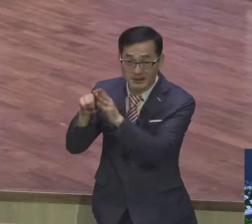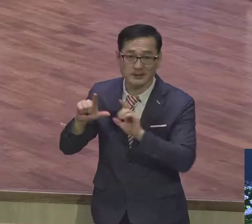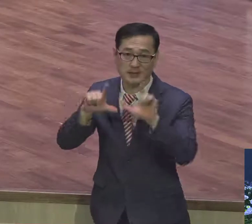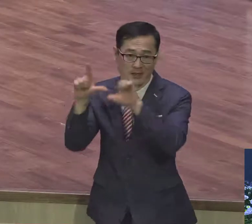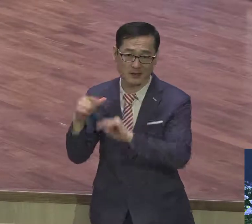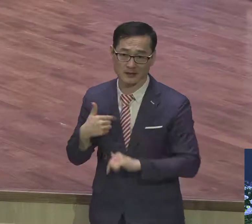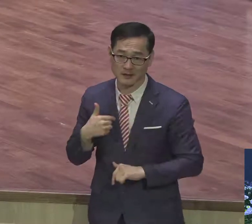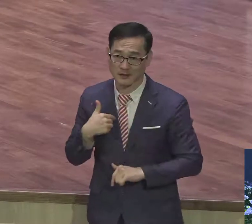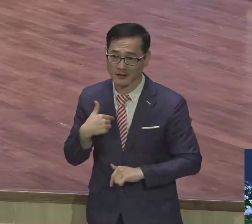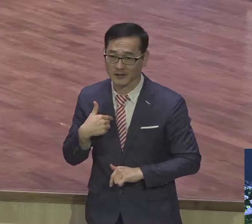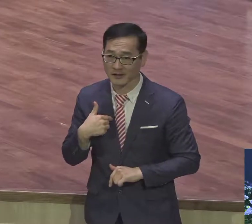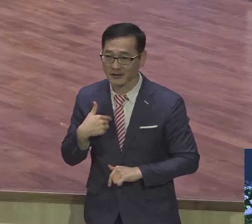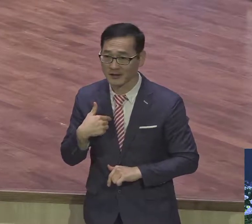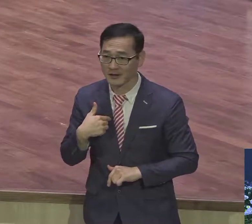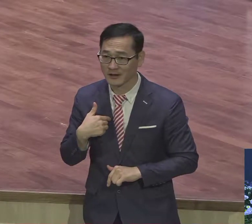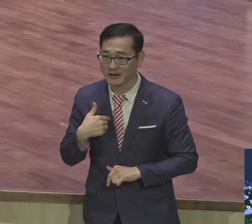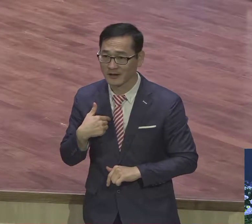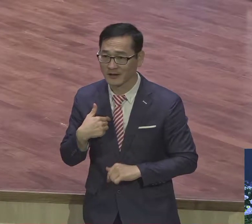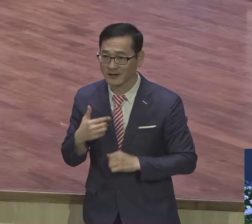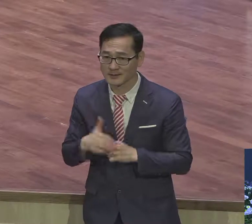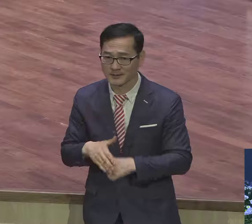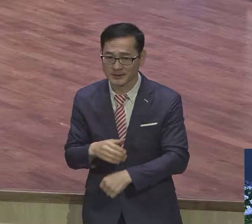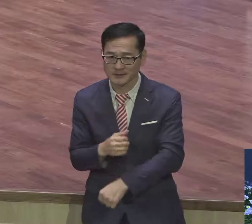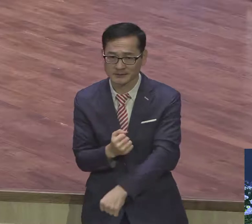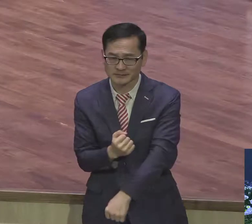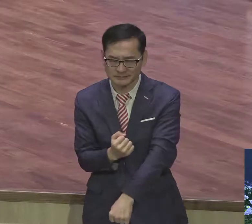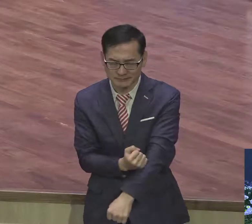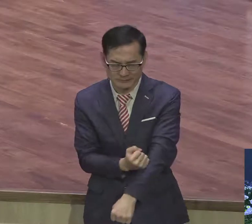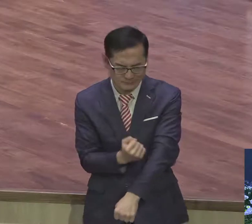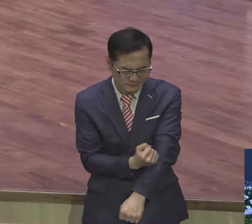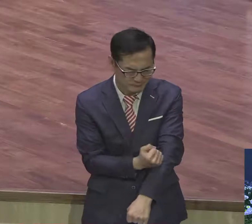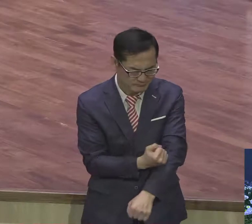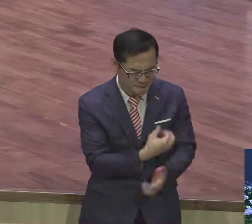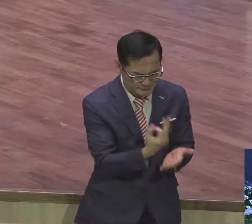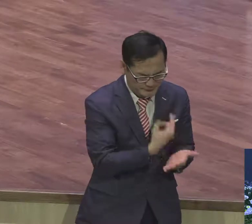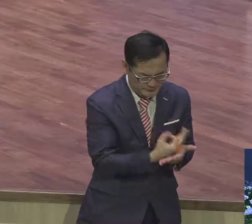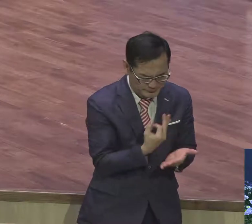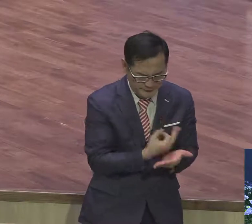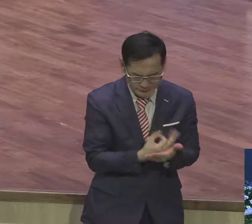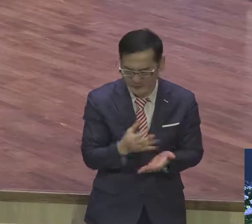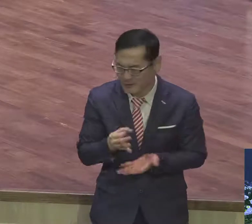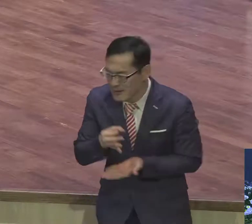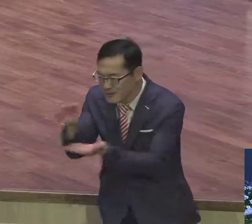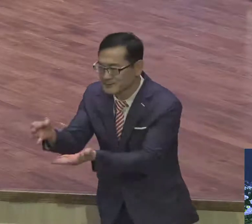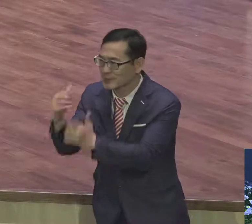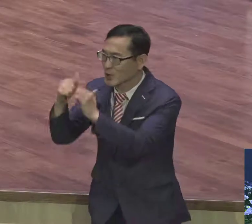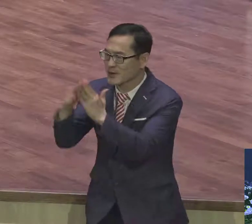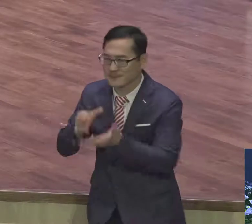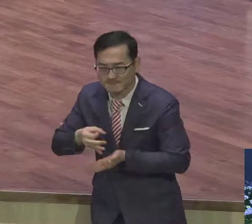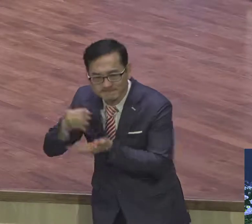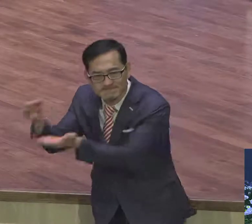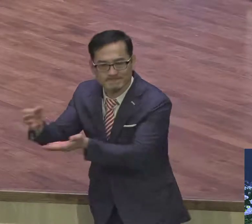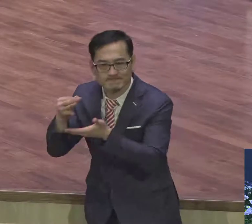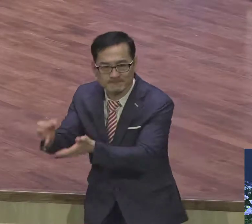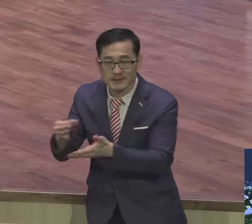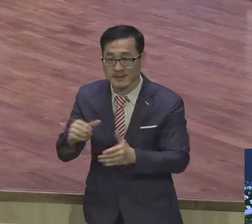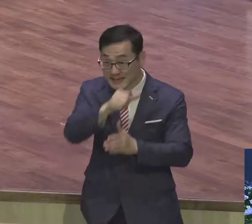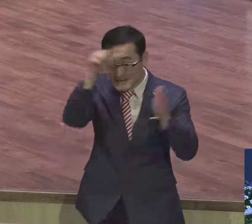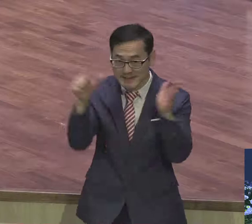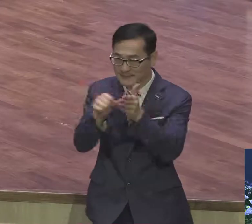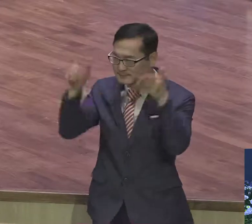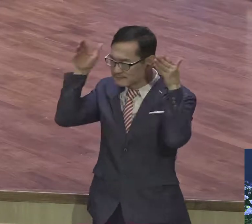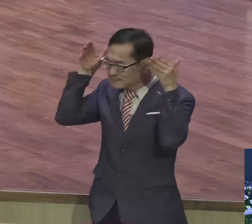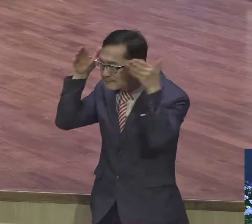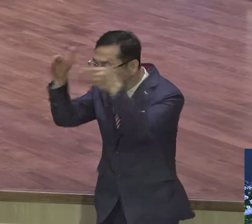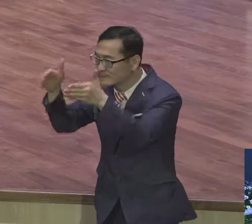시간 다 교회 다 들이지. 피 다 물려 버린 돈을 교회 다 들이지. 그냥 인생 전체의 포커스를 교회에 맞추어서 나가지.